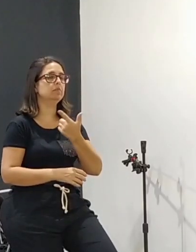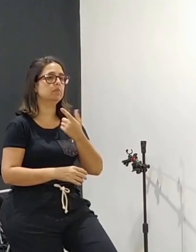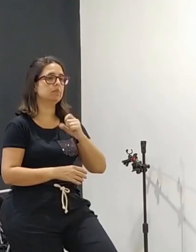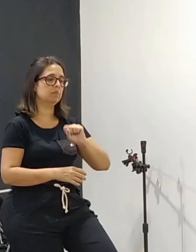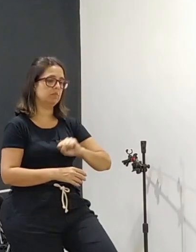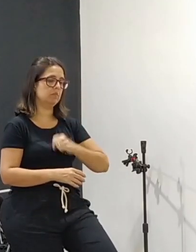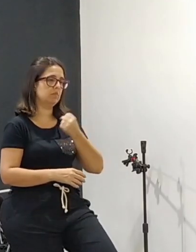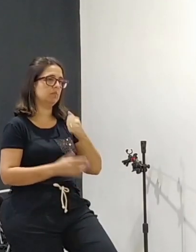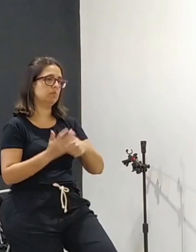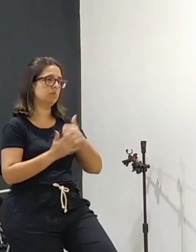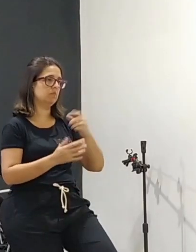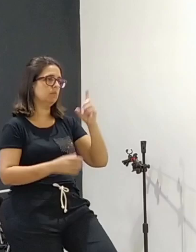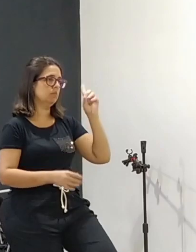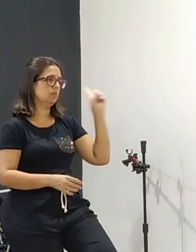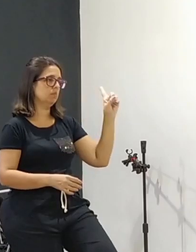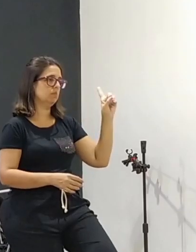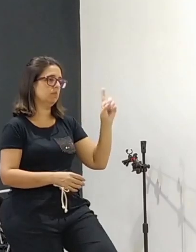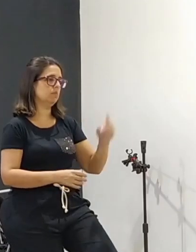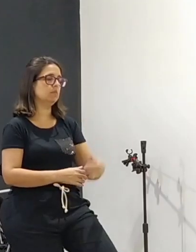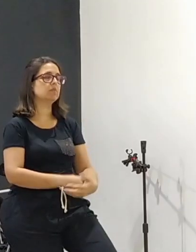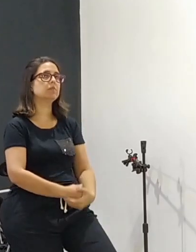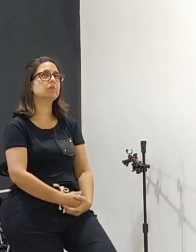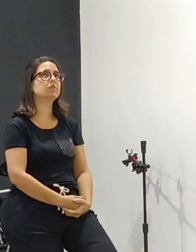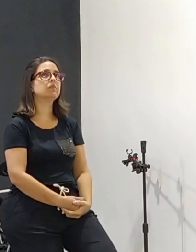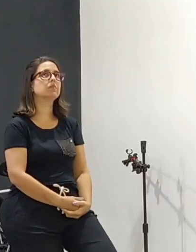me odiou a mim.